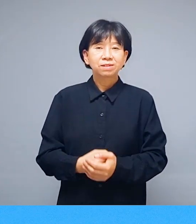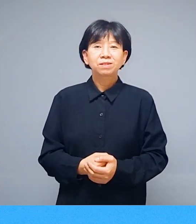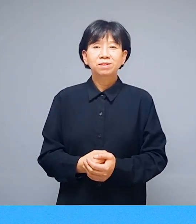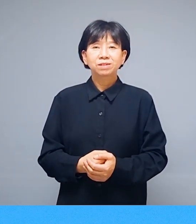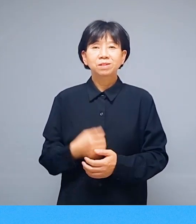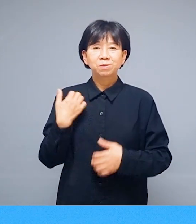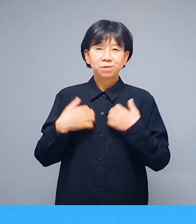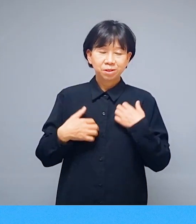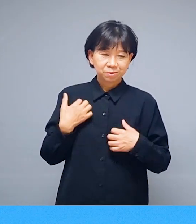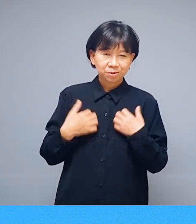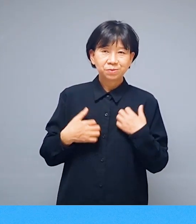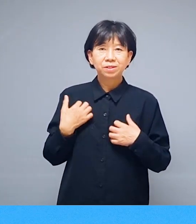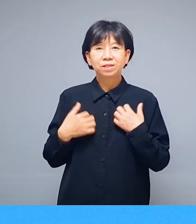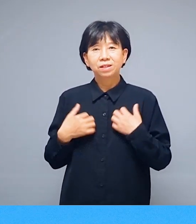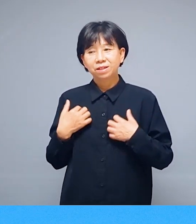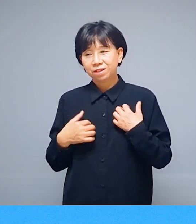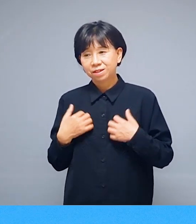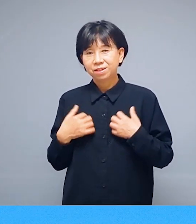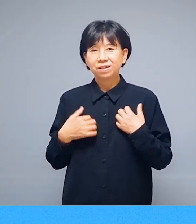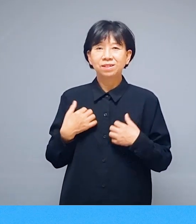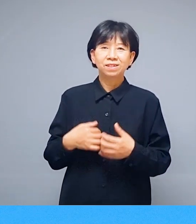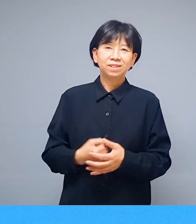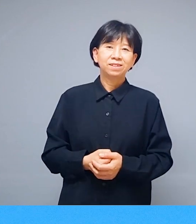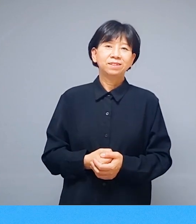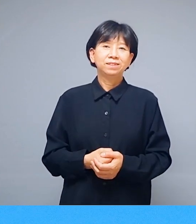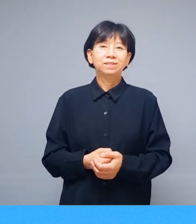받으세요. 반갑습니다. 네.